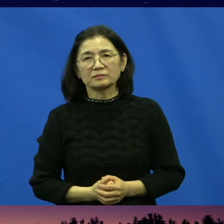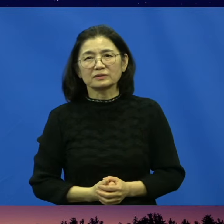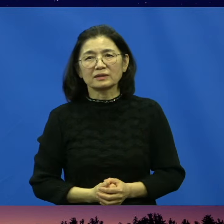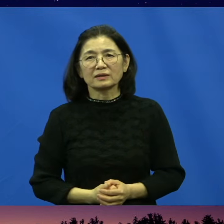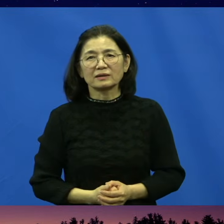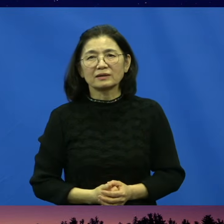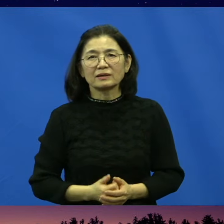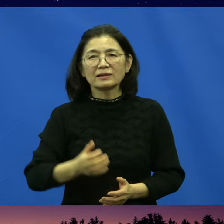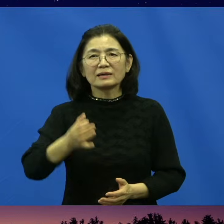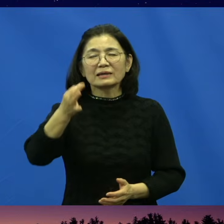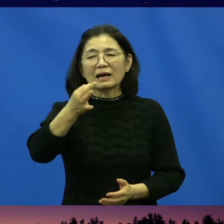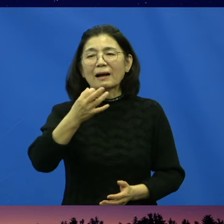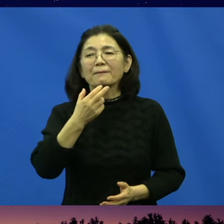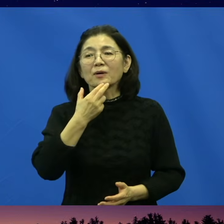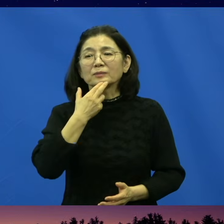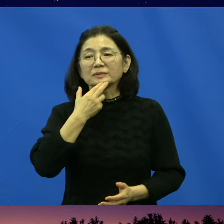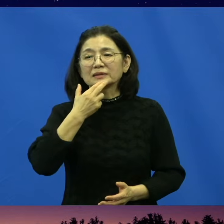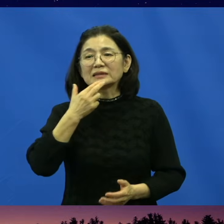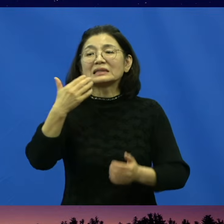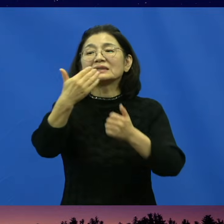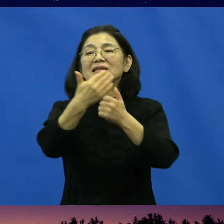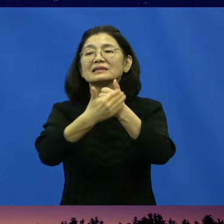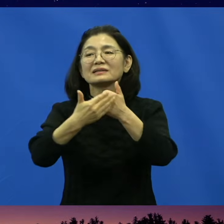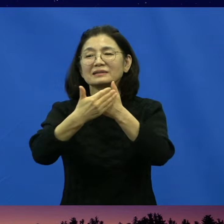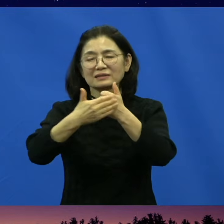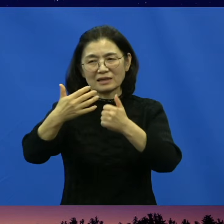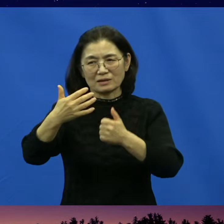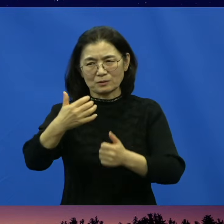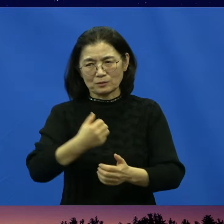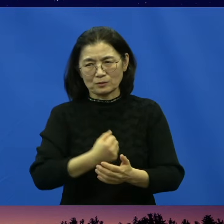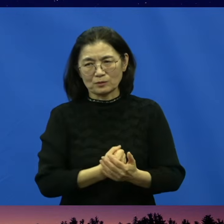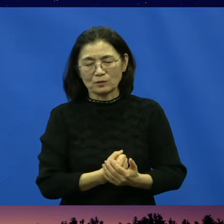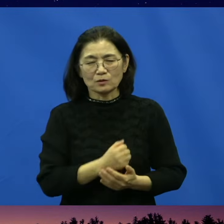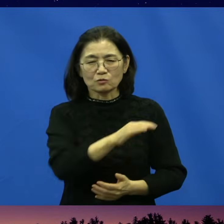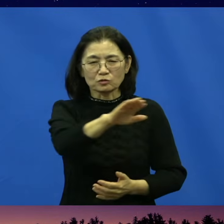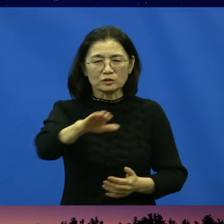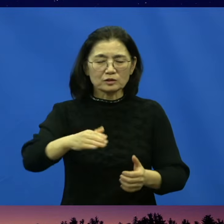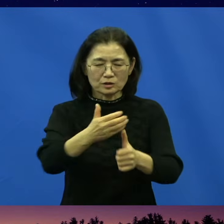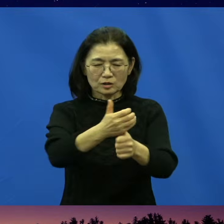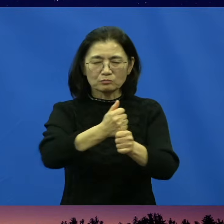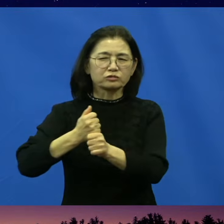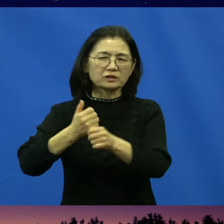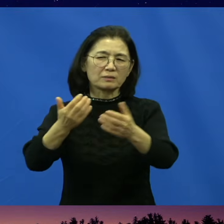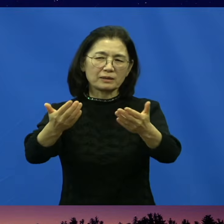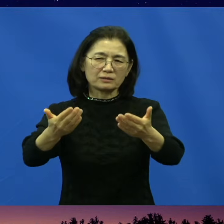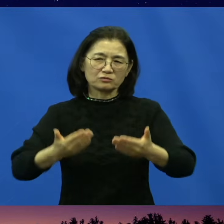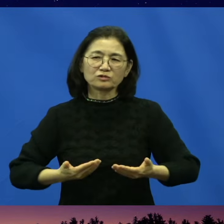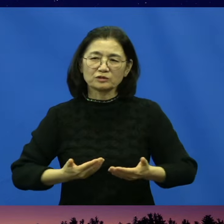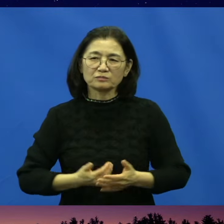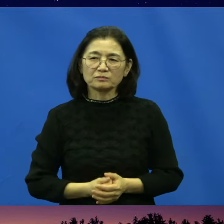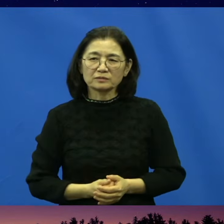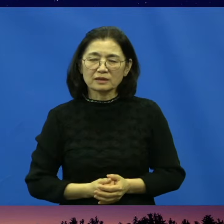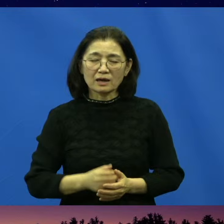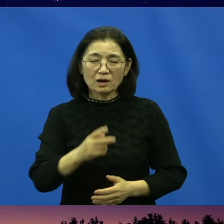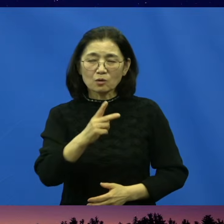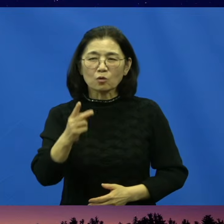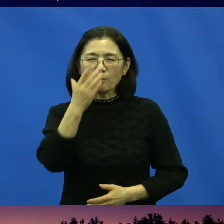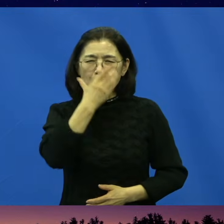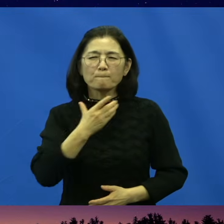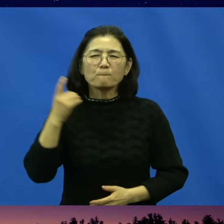값없이 은혜로 주님이 우리를 붙드신 것입니다. 그것이 여러분 복음인 줄로